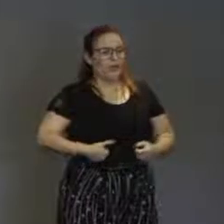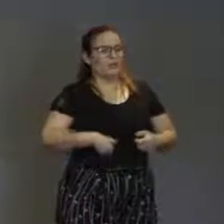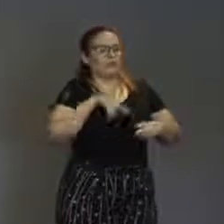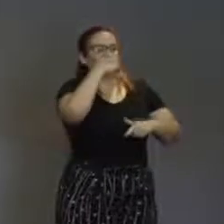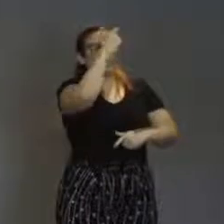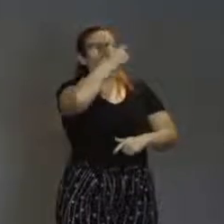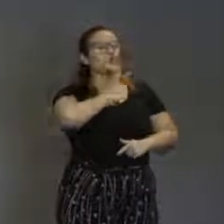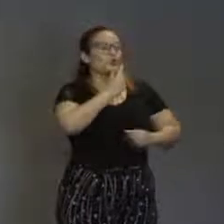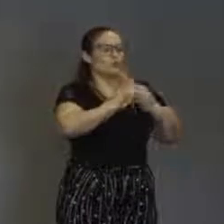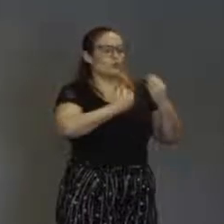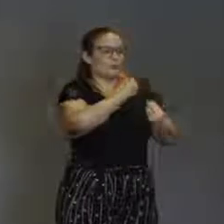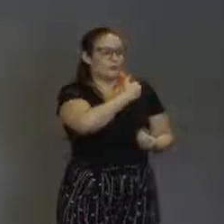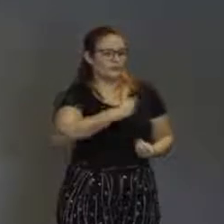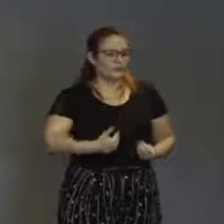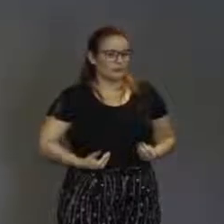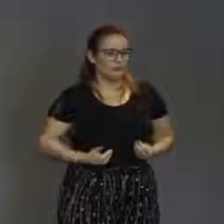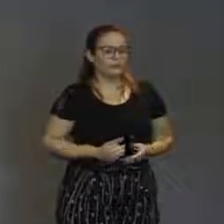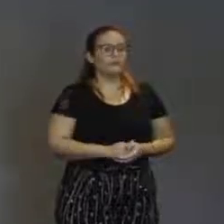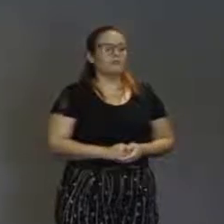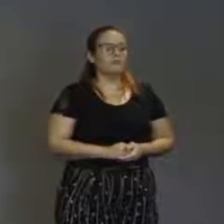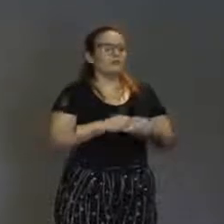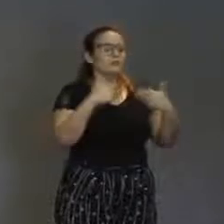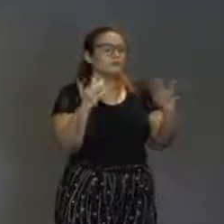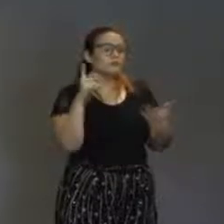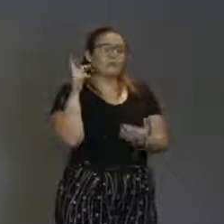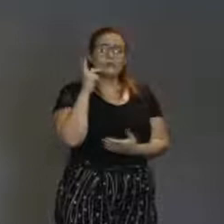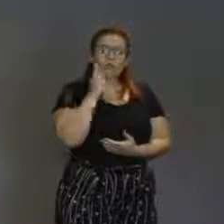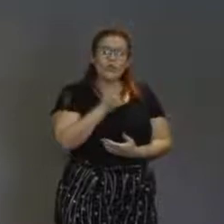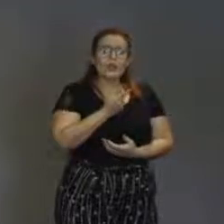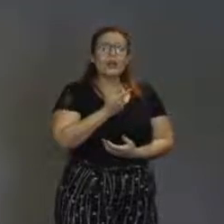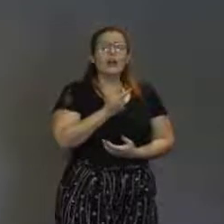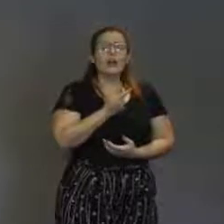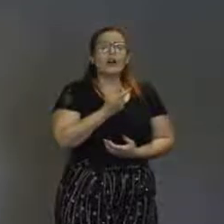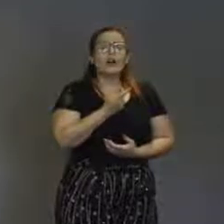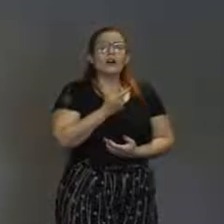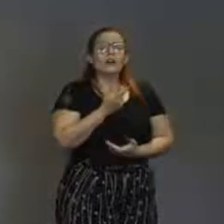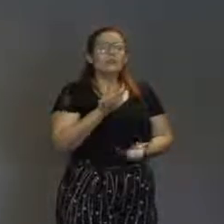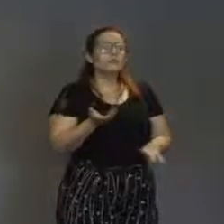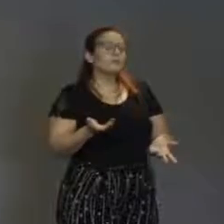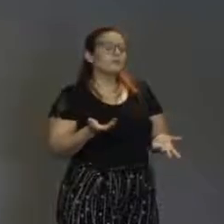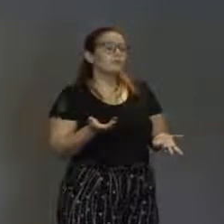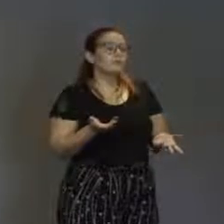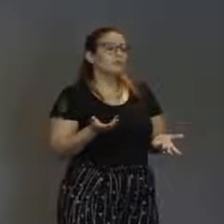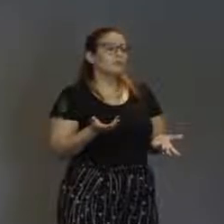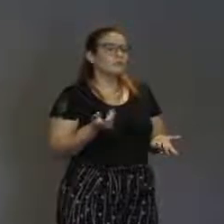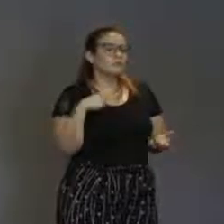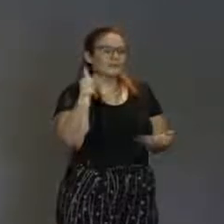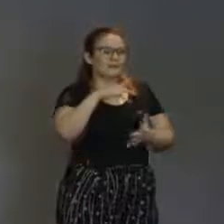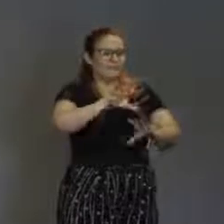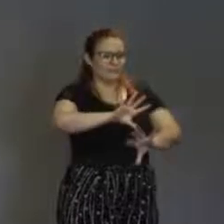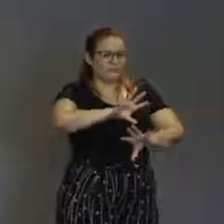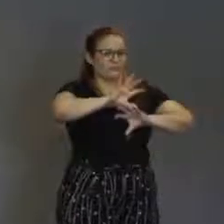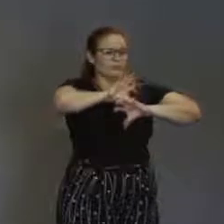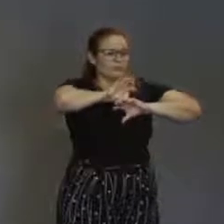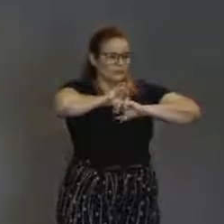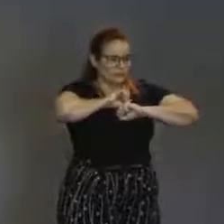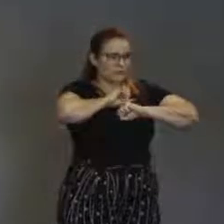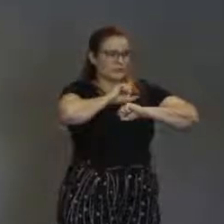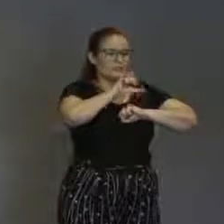governo. Né? Então, você trouxe assim, a gente vem incorporando startups dentro do